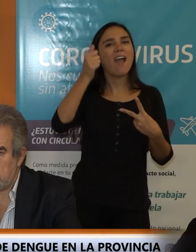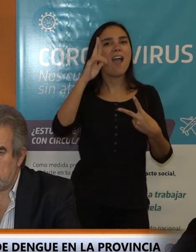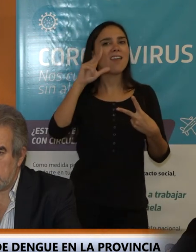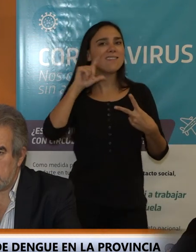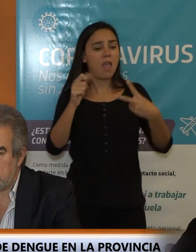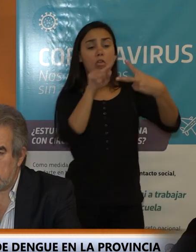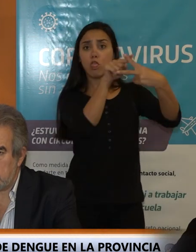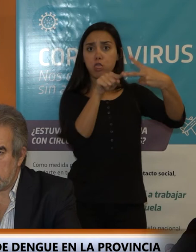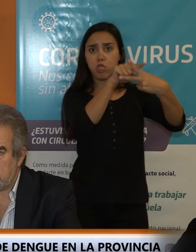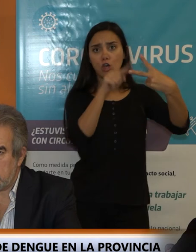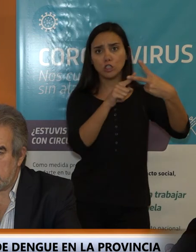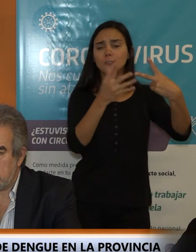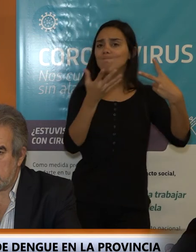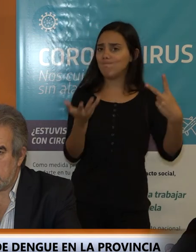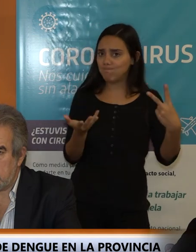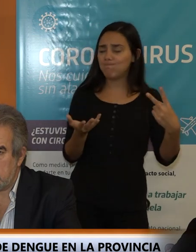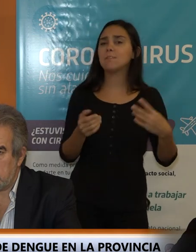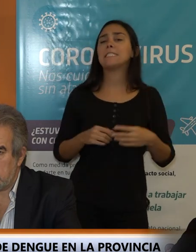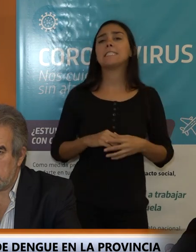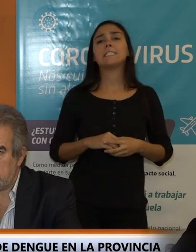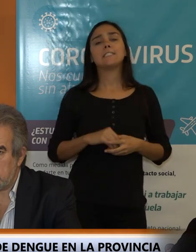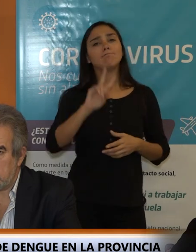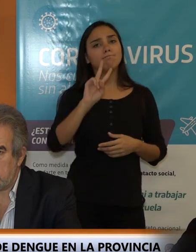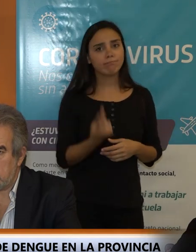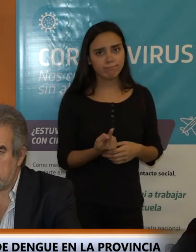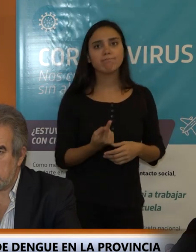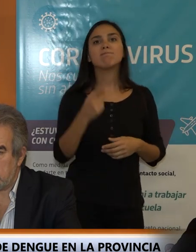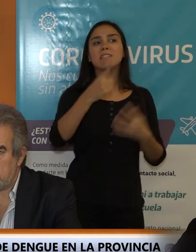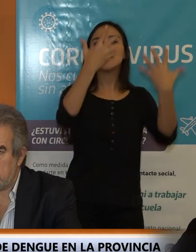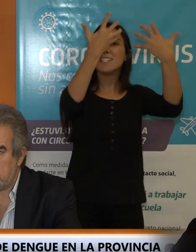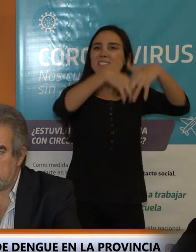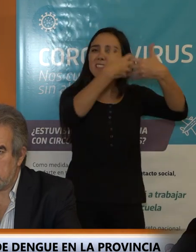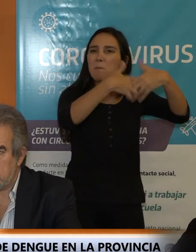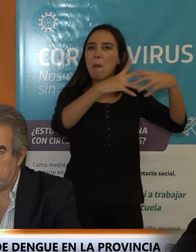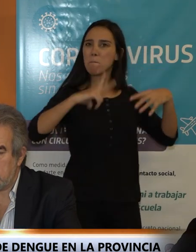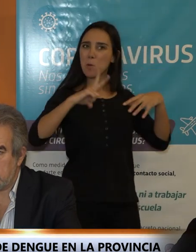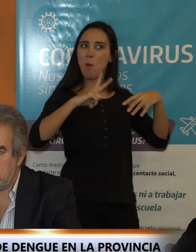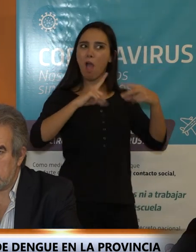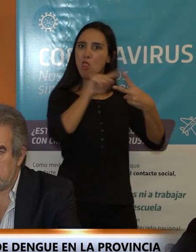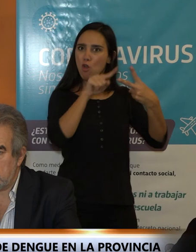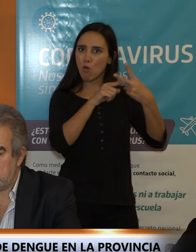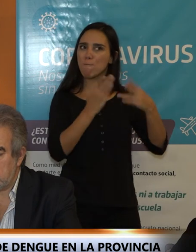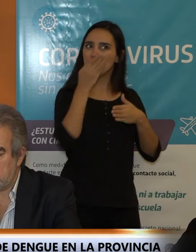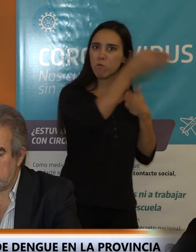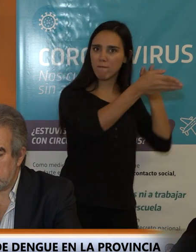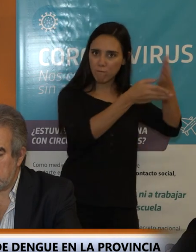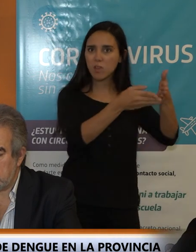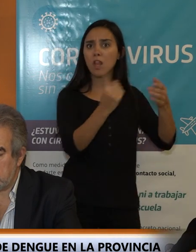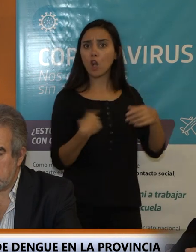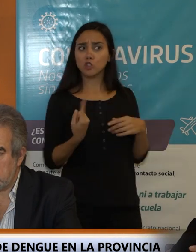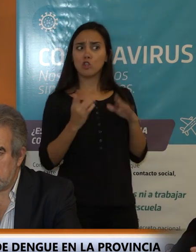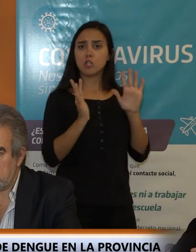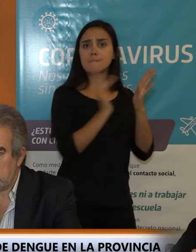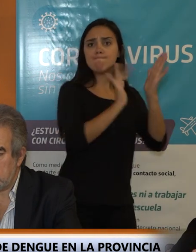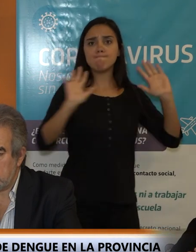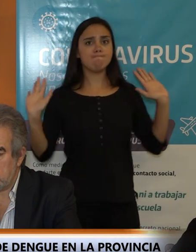dos pacientes se atendieron en el subsistema privado. Nosotros no tuvimos intervención en lo que